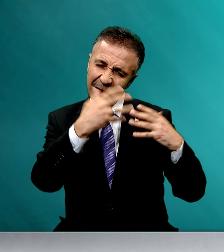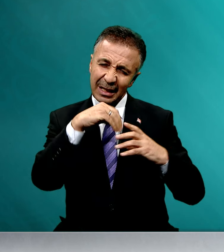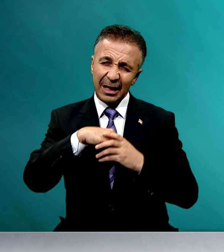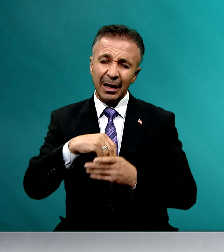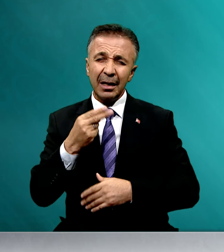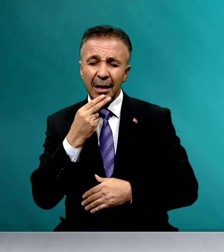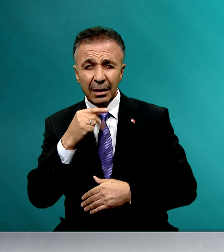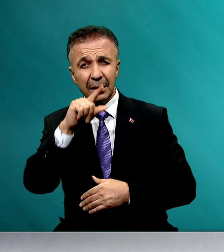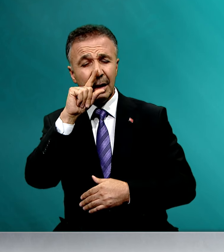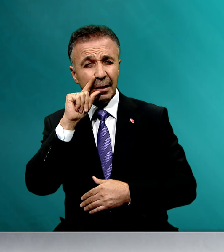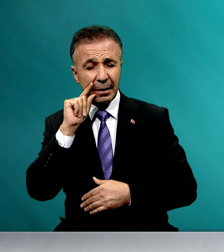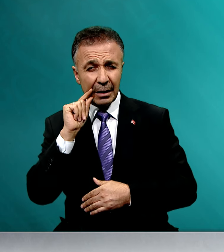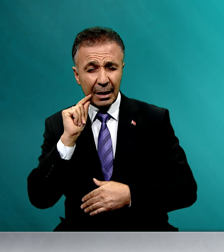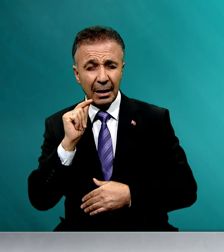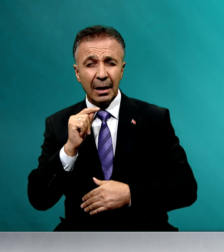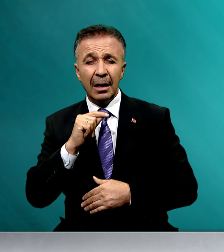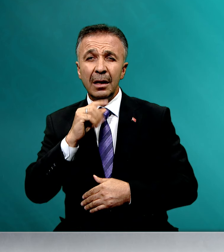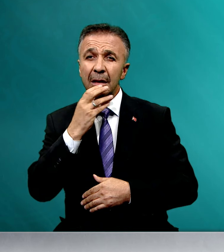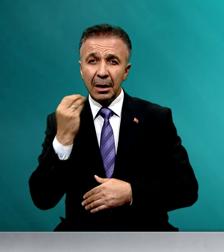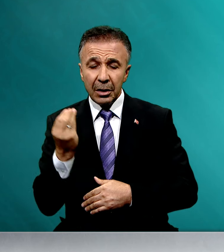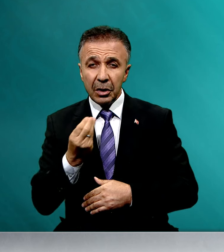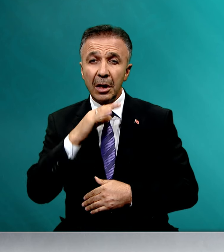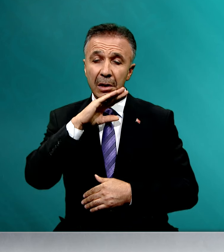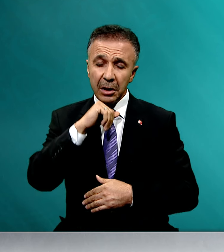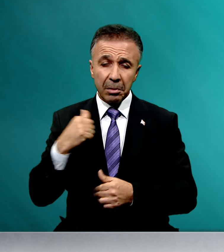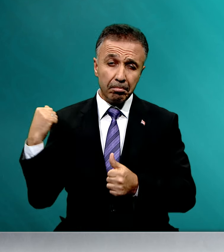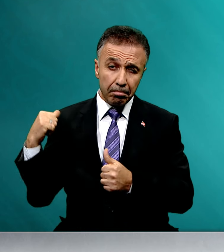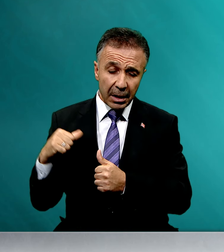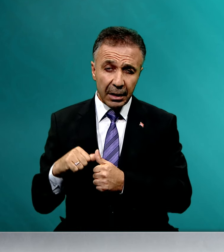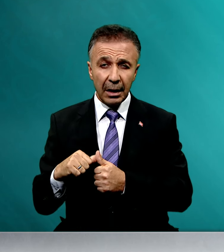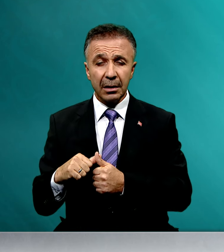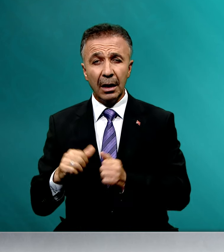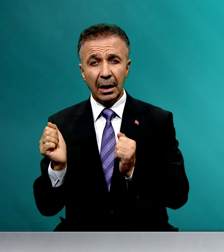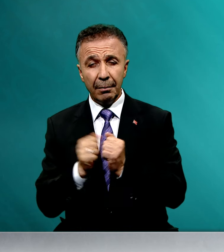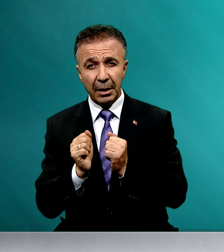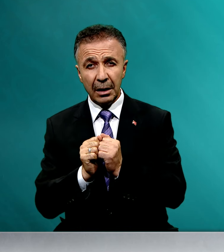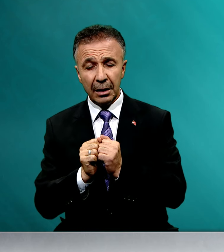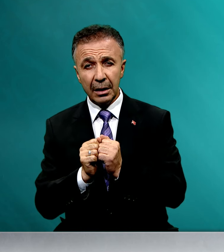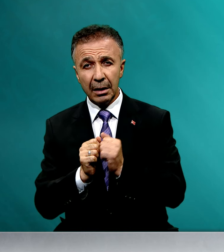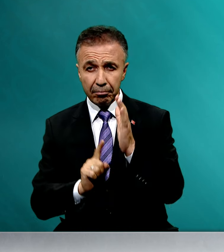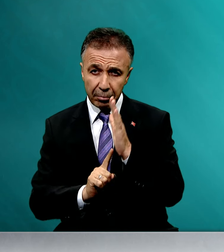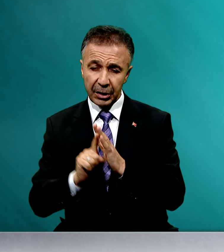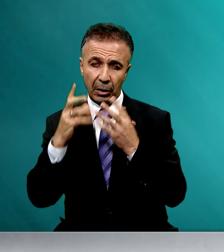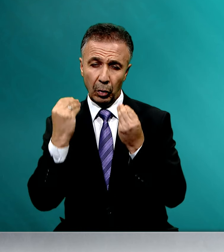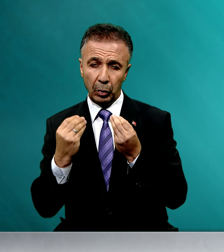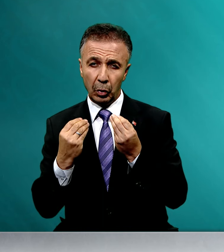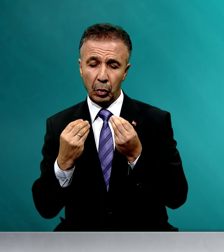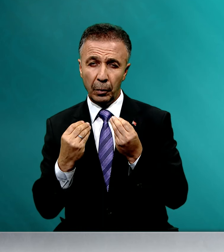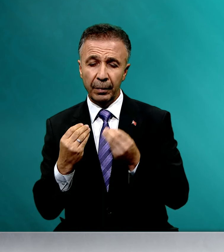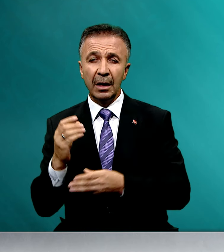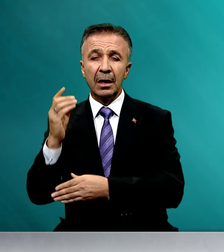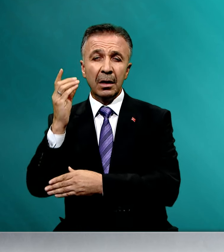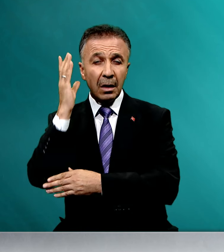erkeğiyle, genciyle yaşlısıyla bir kez daha omuz omuza verdik. Minarelerden